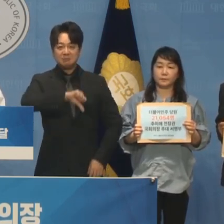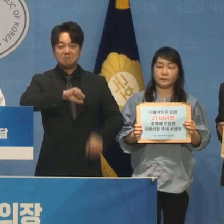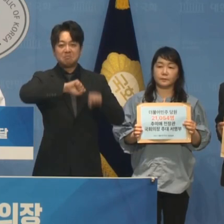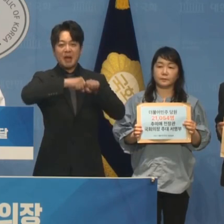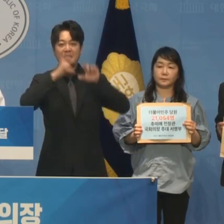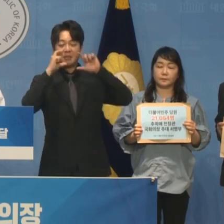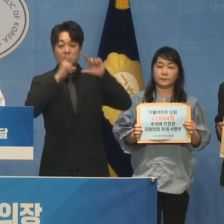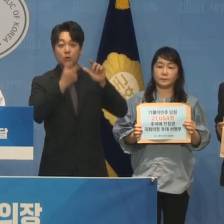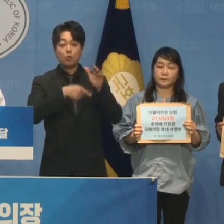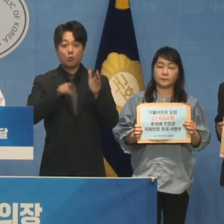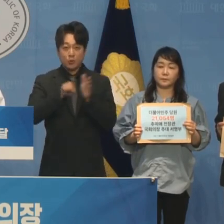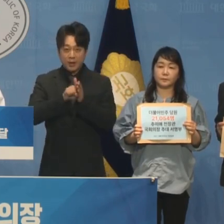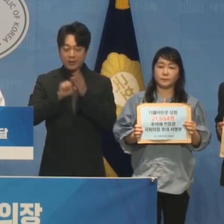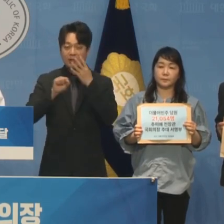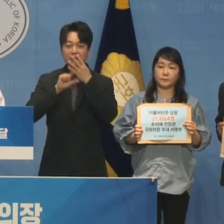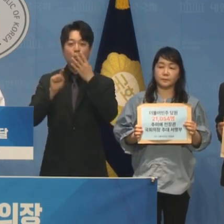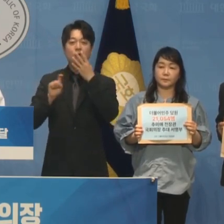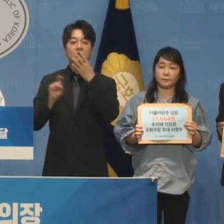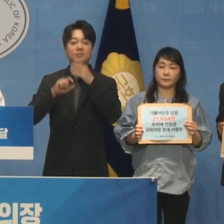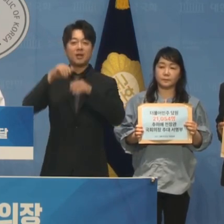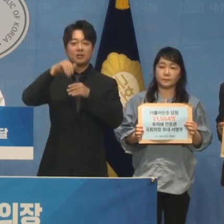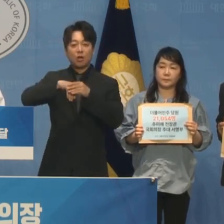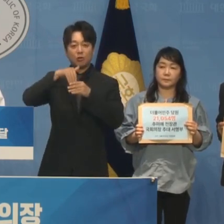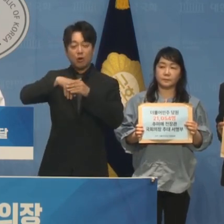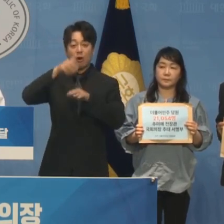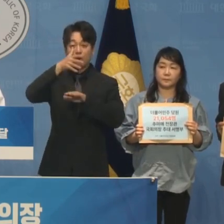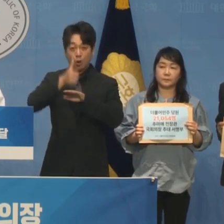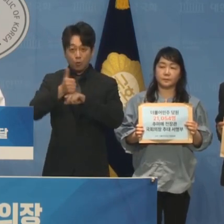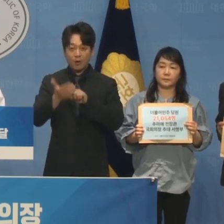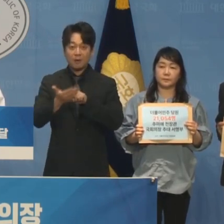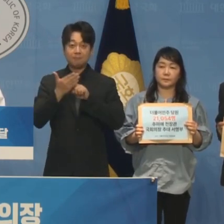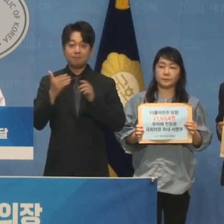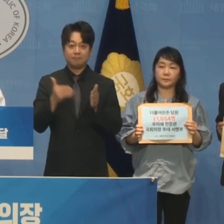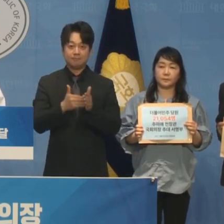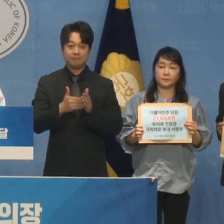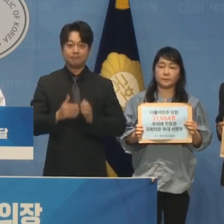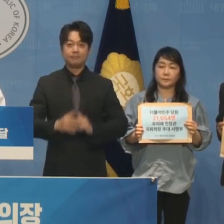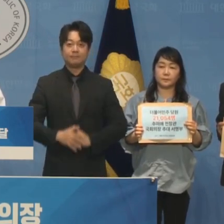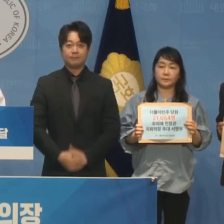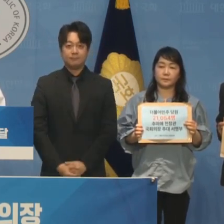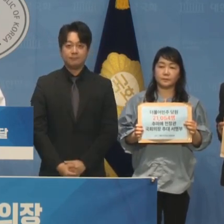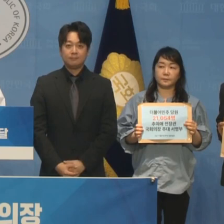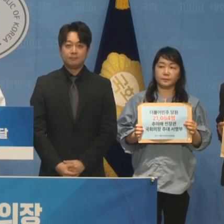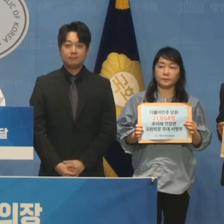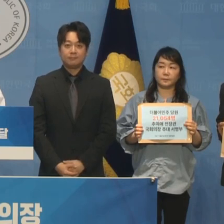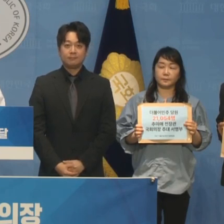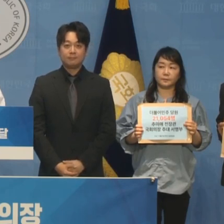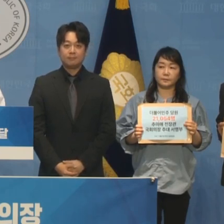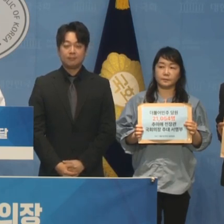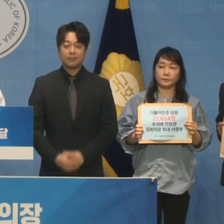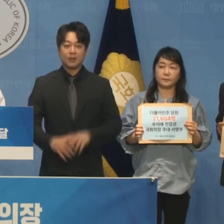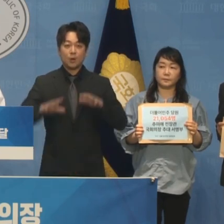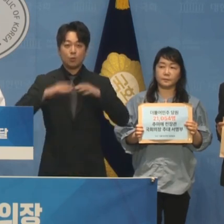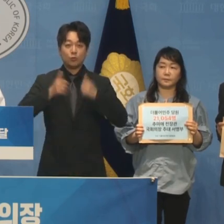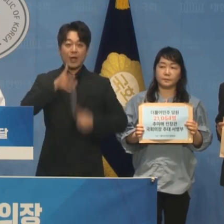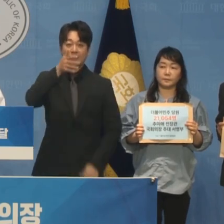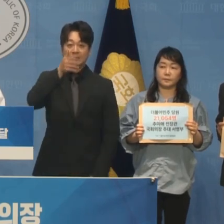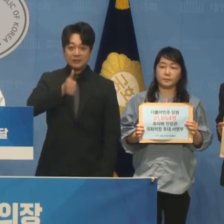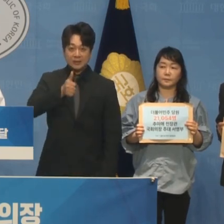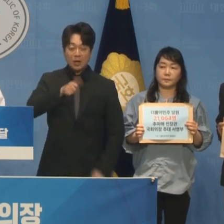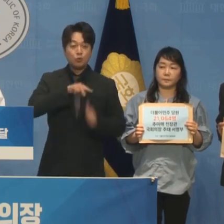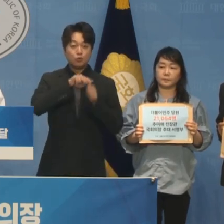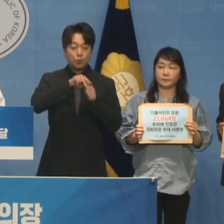민생을 바로 세우라는 국민의 명령이었습니다 우리는 개혁 의장 미의 추대를 위해